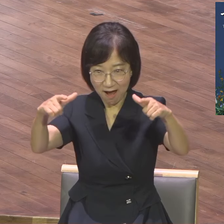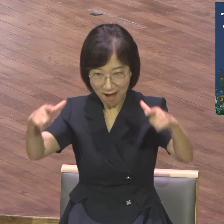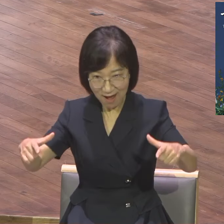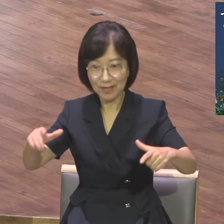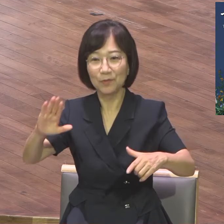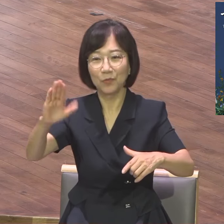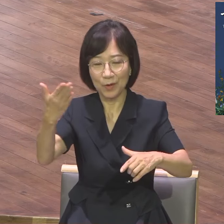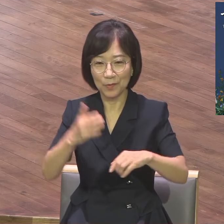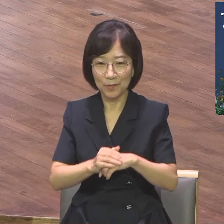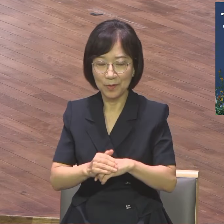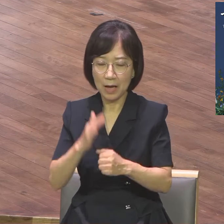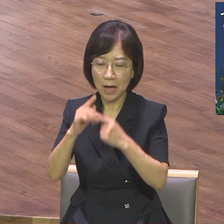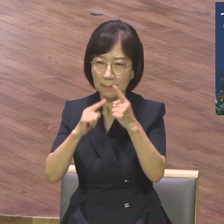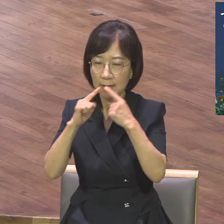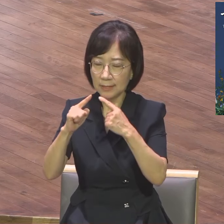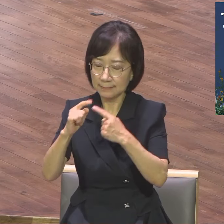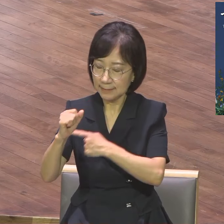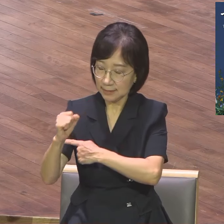말씀의 사람이 되게 되어 있다.